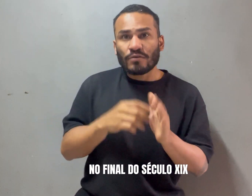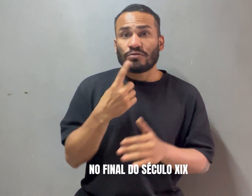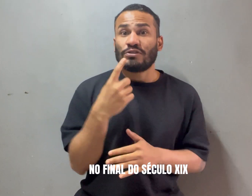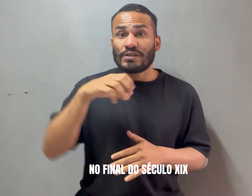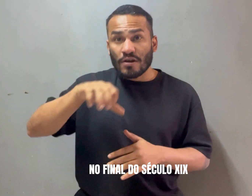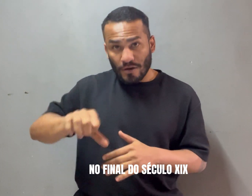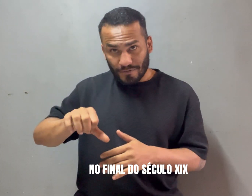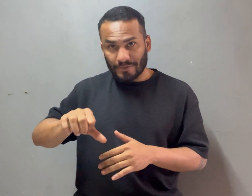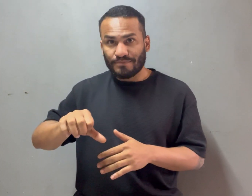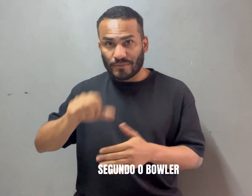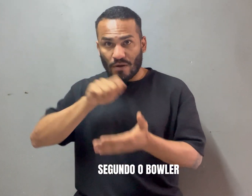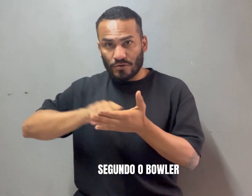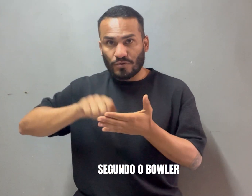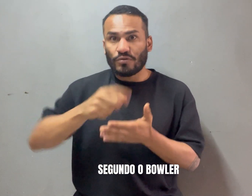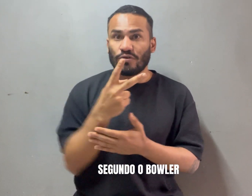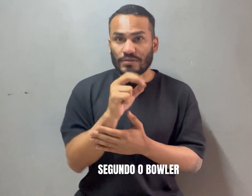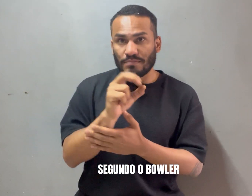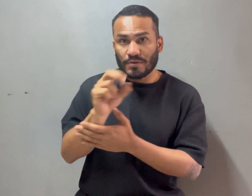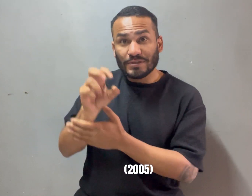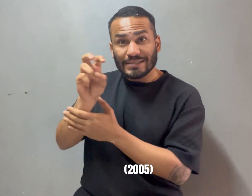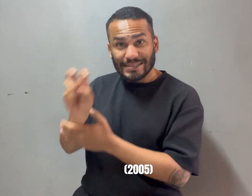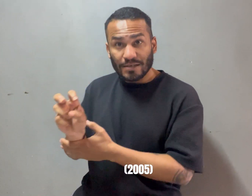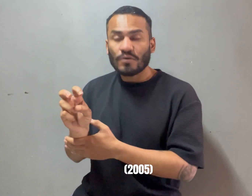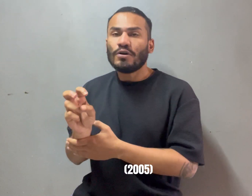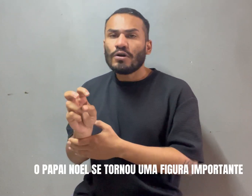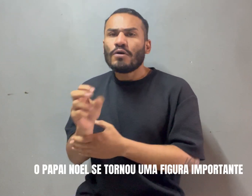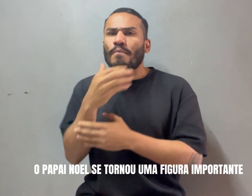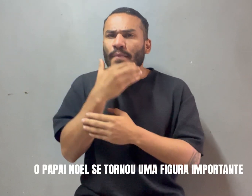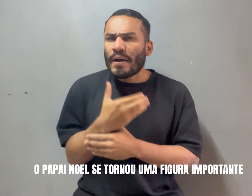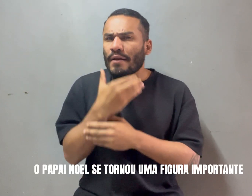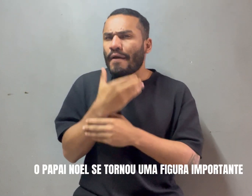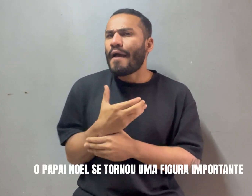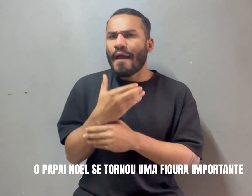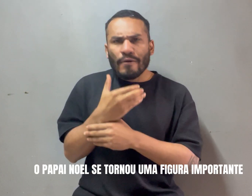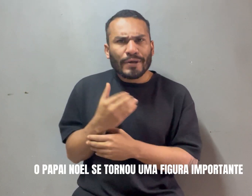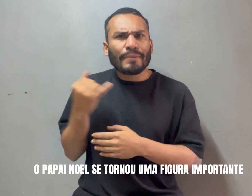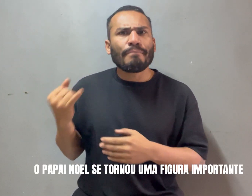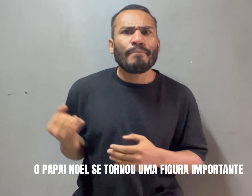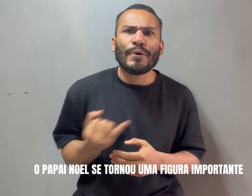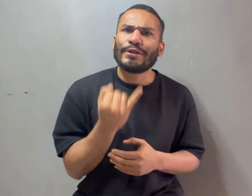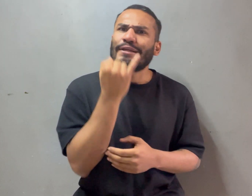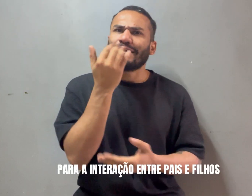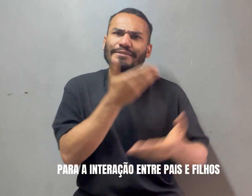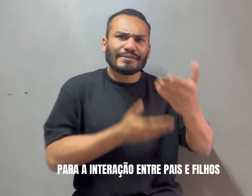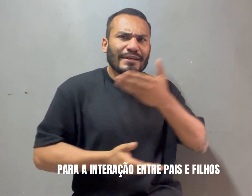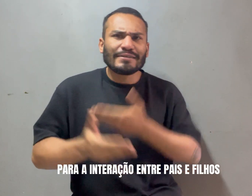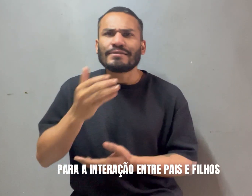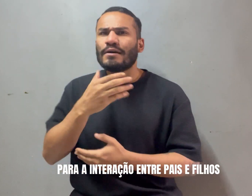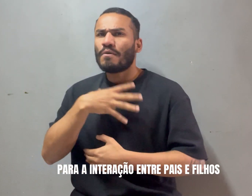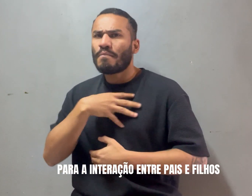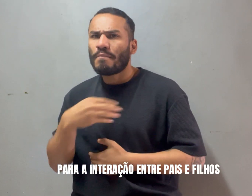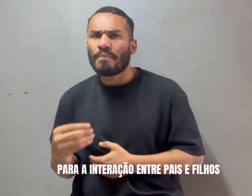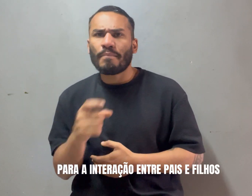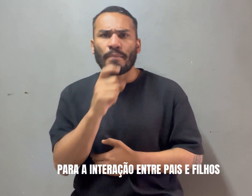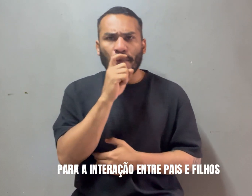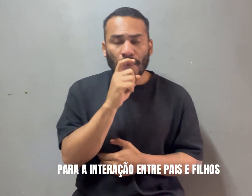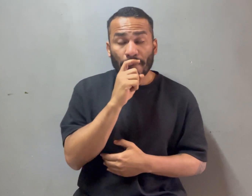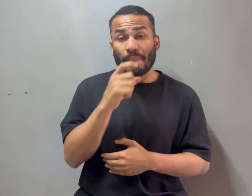século XIX, segundo Bowler, 2005, o Papai Noel se tornou uma figura importante para a interação entre pais e filhos.